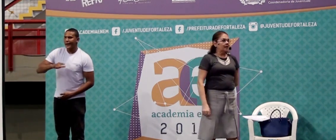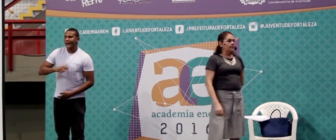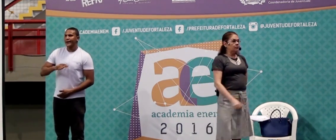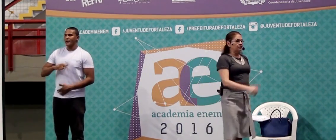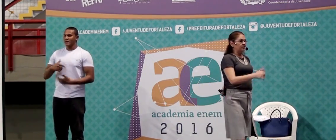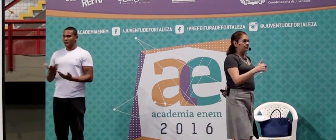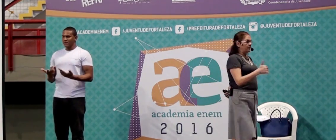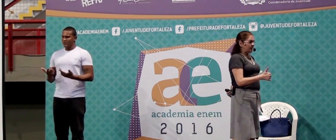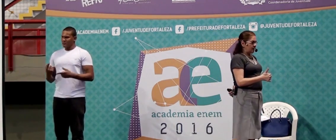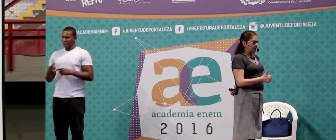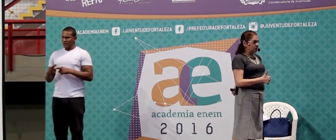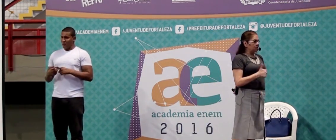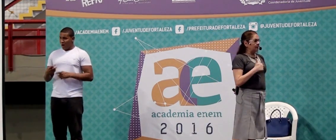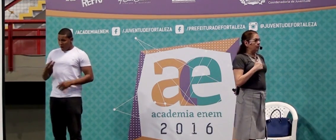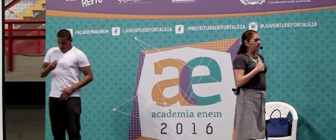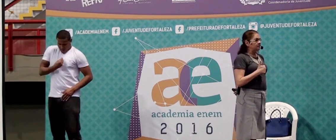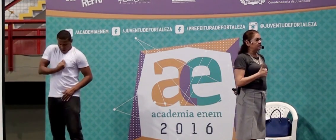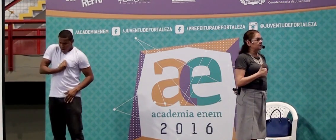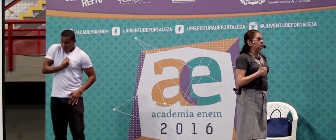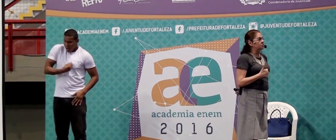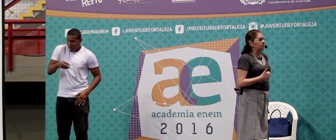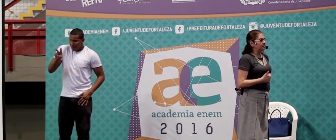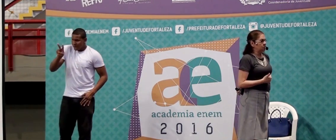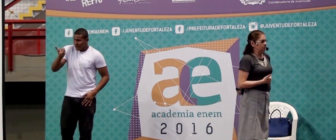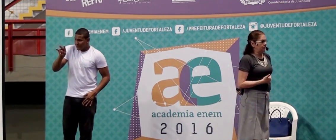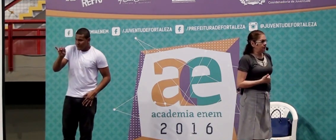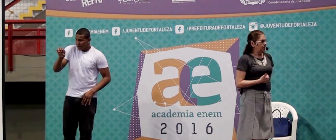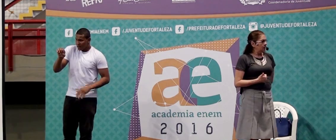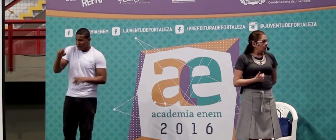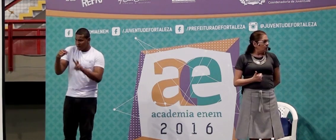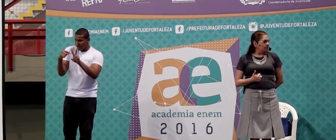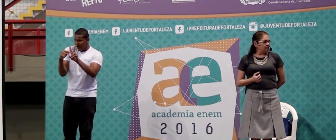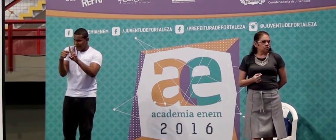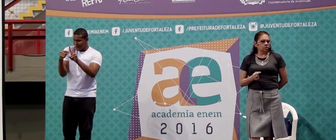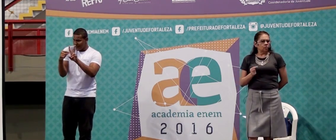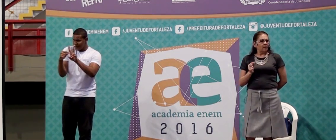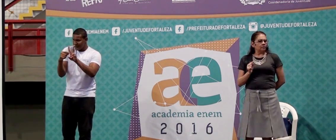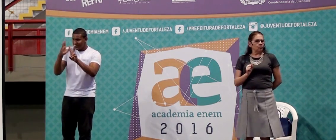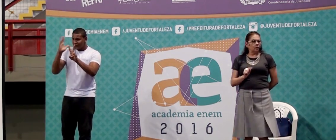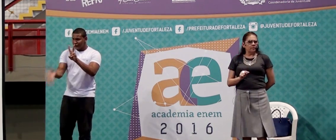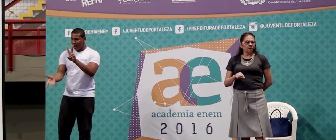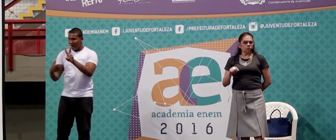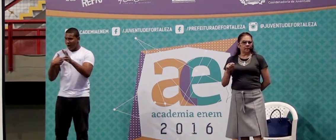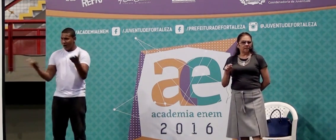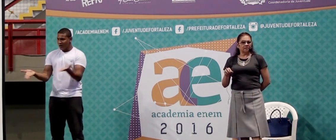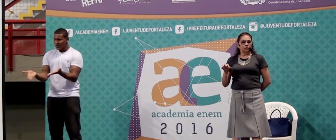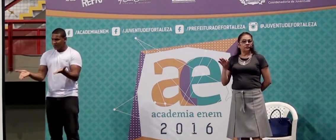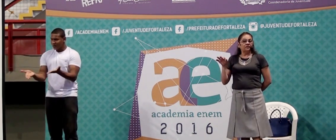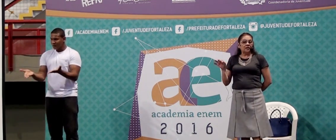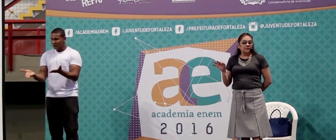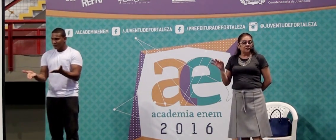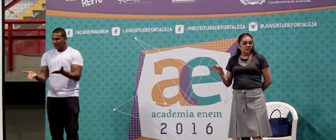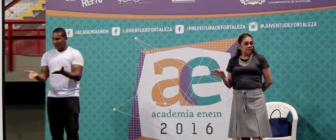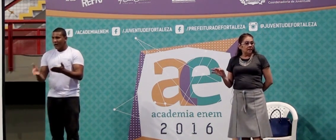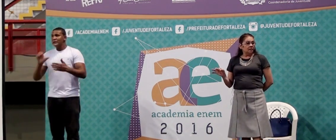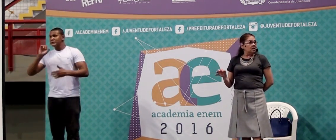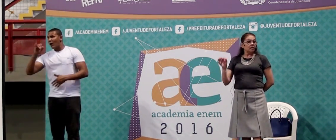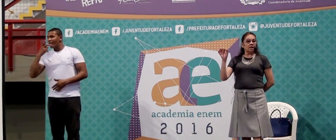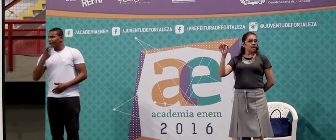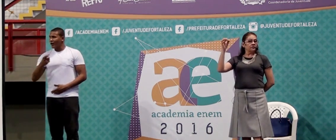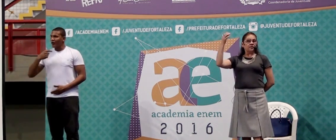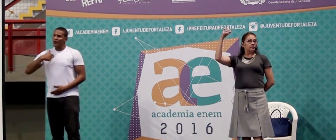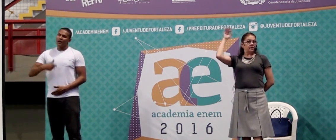o verbo viver está no presente do indicativo. Quando eu digo atualmente o Brasil